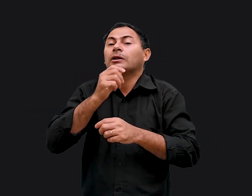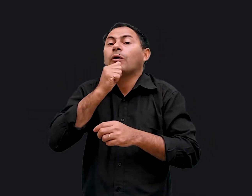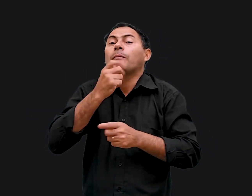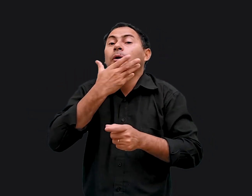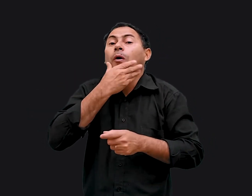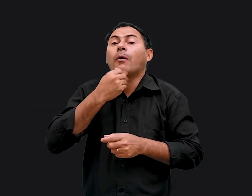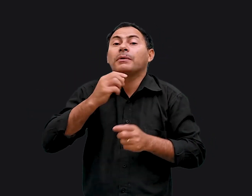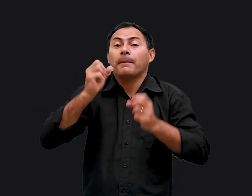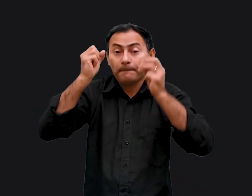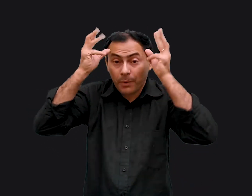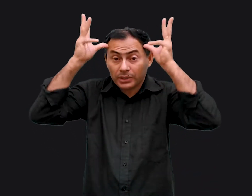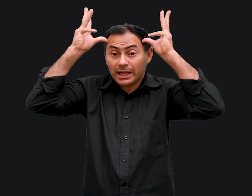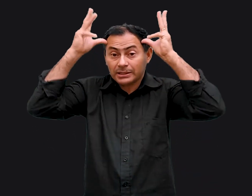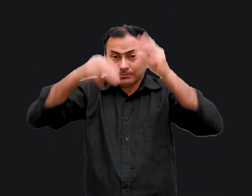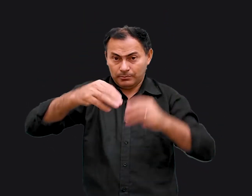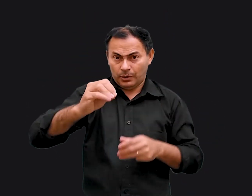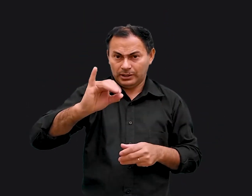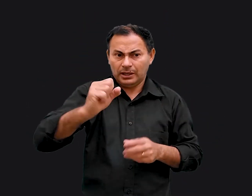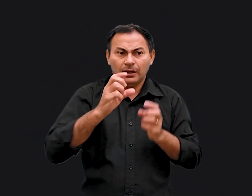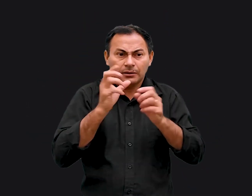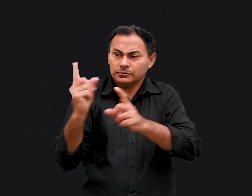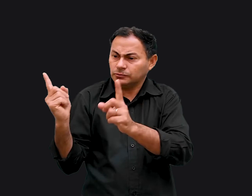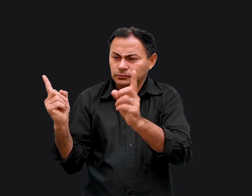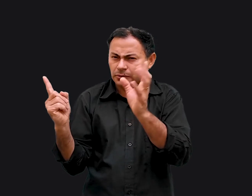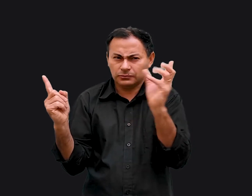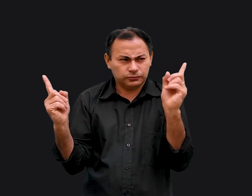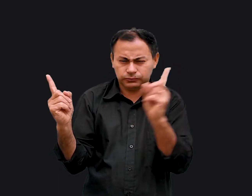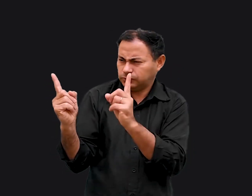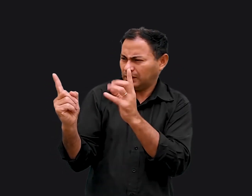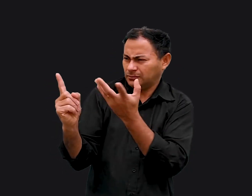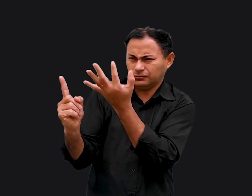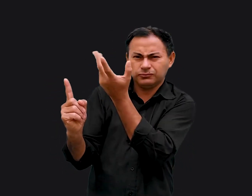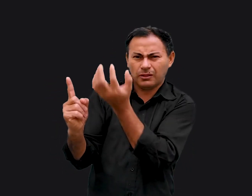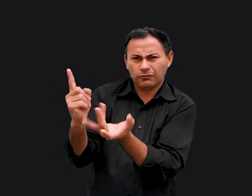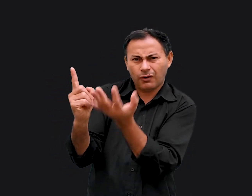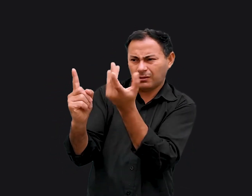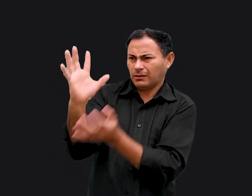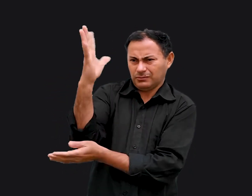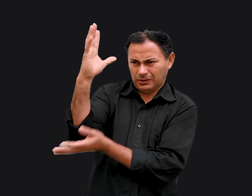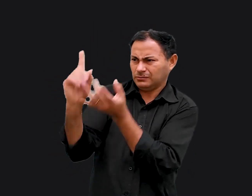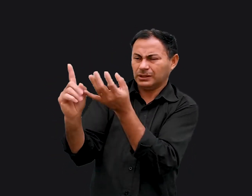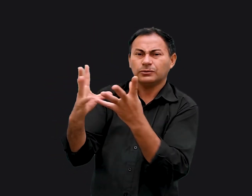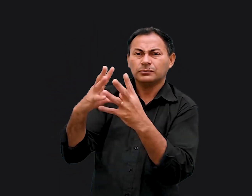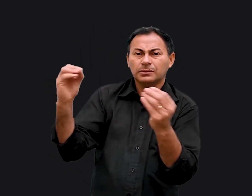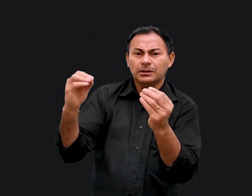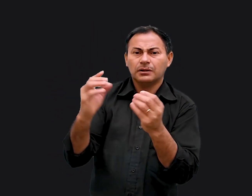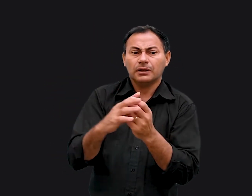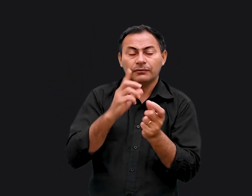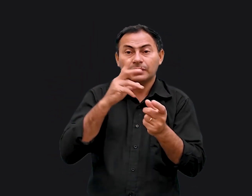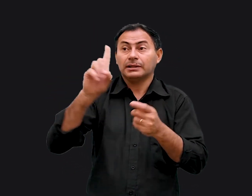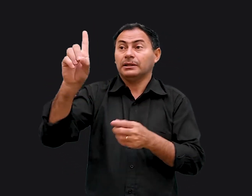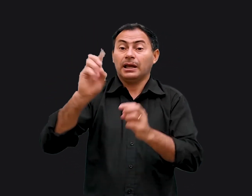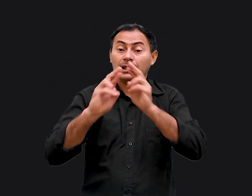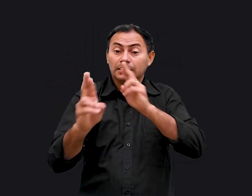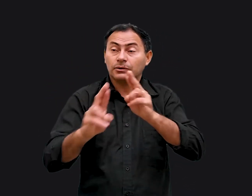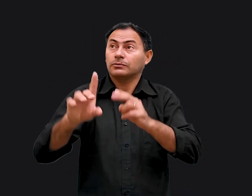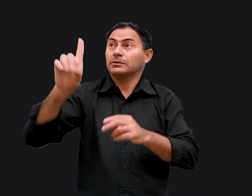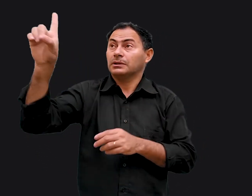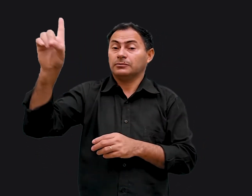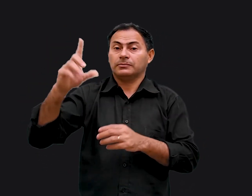Moisés, que se aproximou curioso para ver por que o fogo não consumia a sarça. Deus sempre inicia sua relação com o homem.